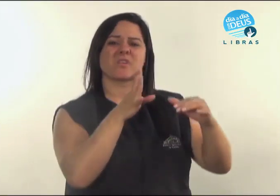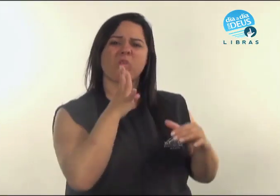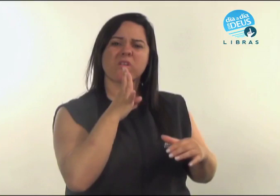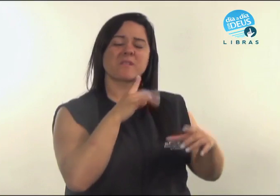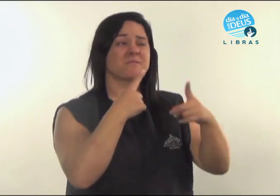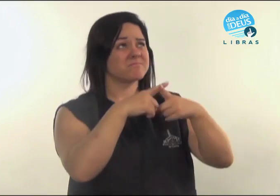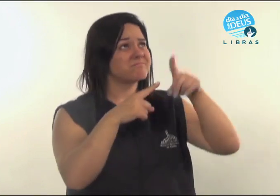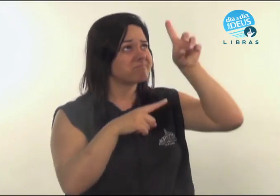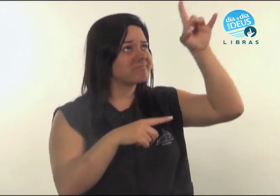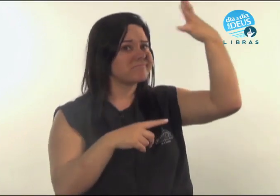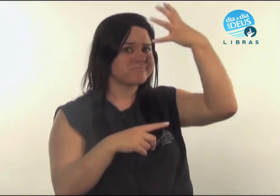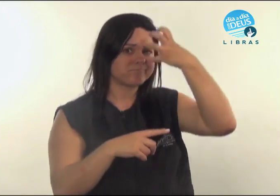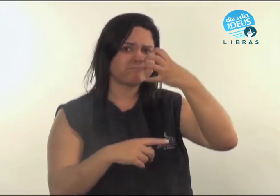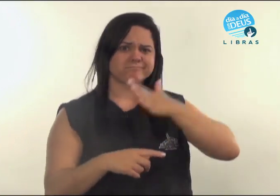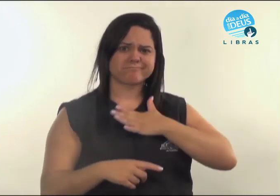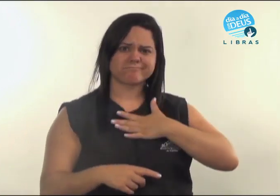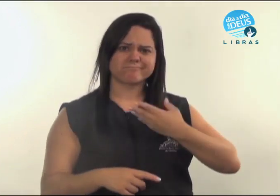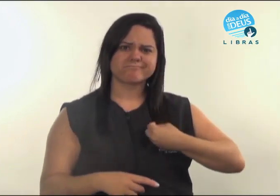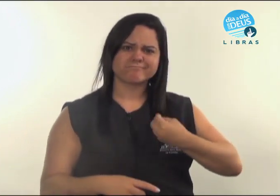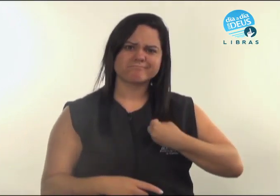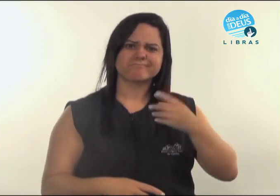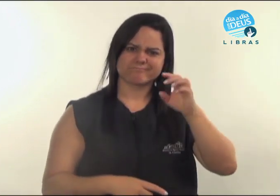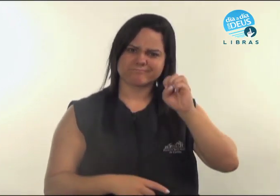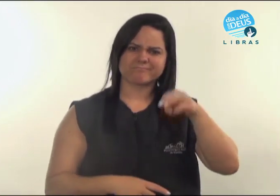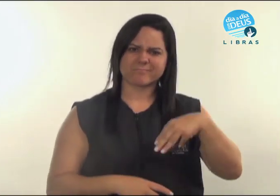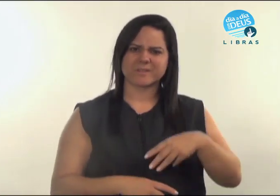Temor de Deus, Deus está levando a sério.